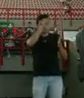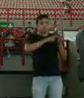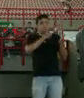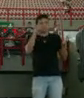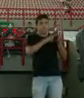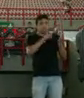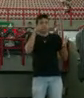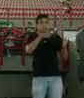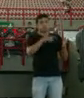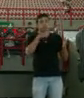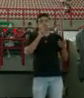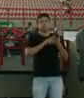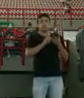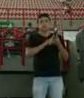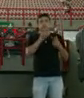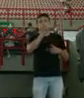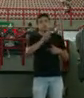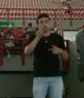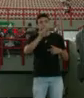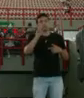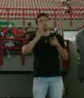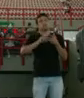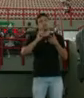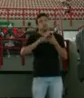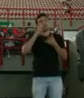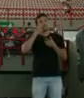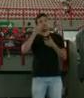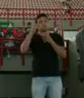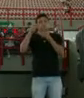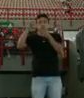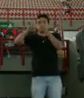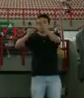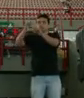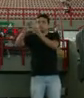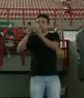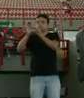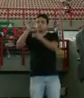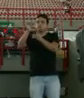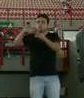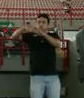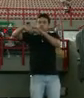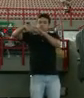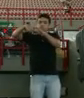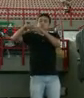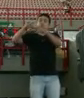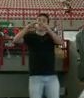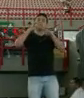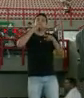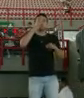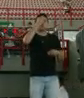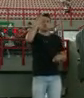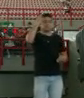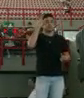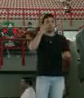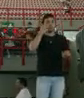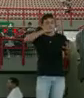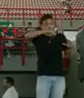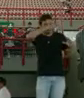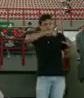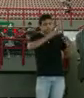dia que é usada para exames. Aí tu diz, por quê? Porque o cara, quando vai fazer o exame da tua